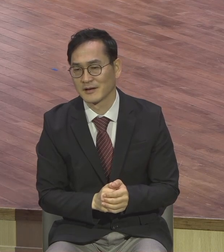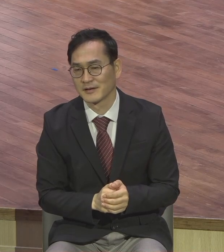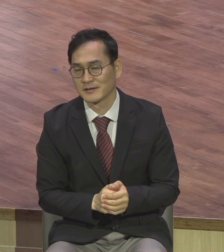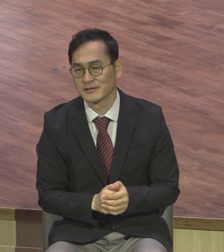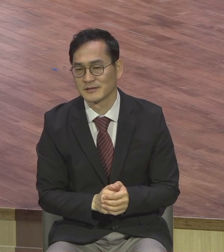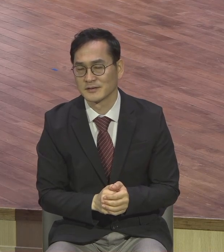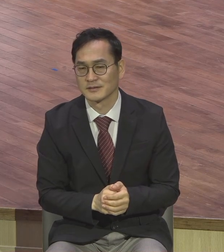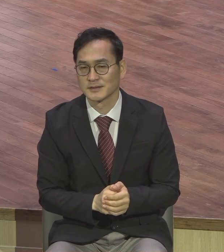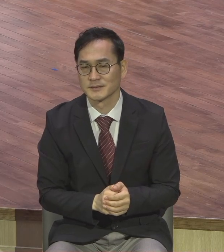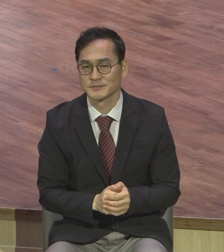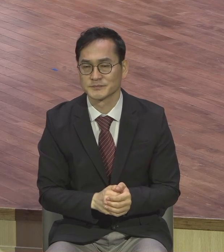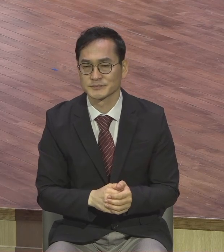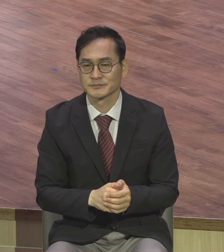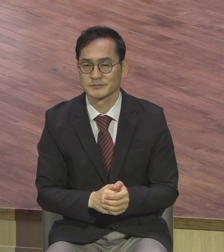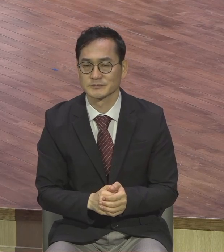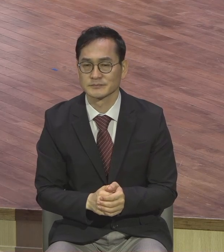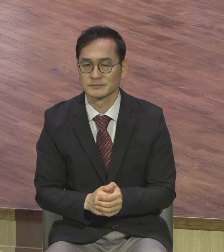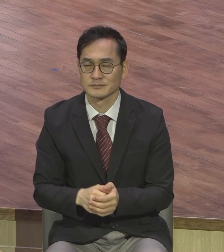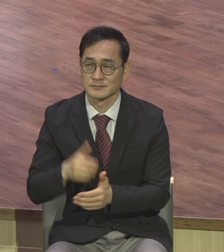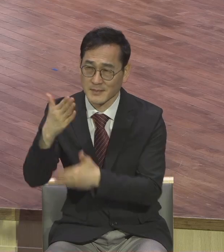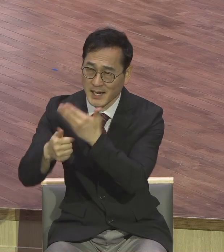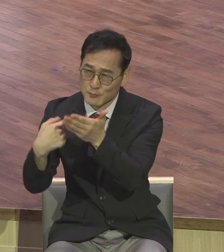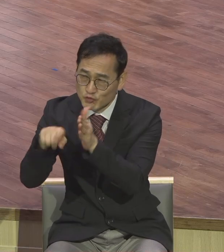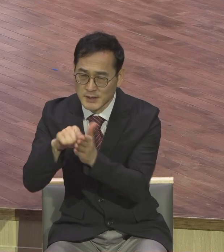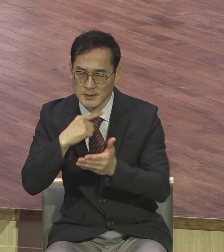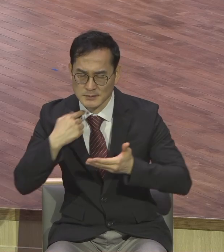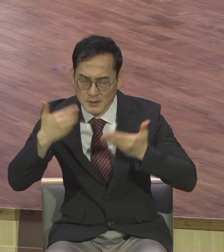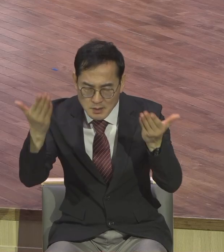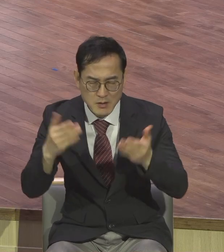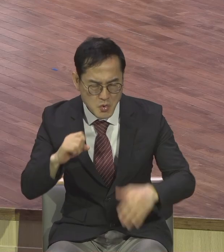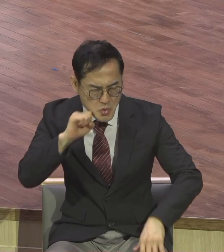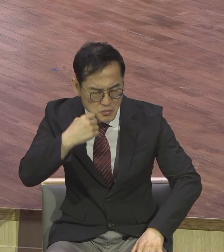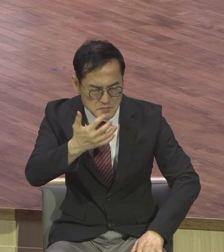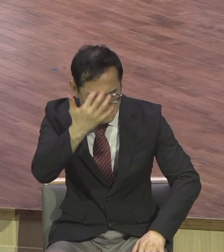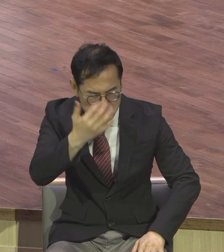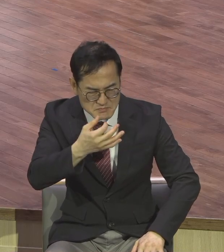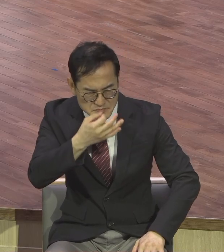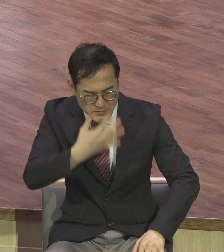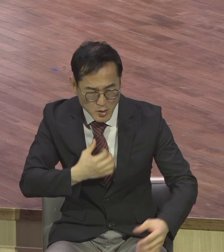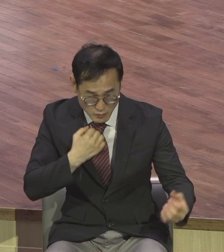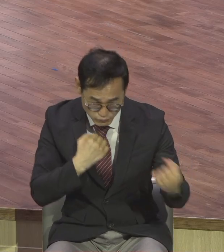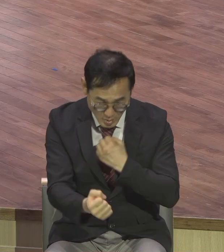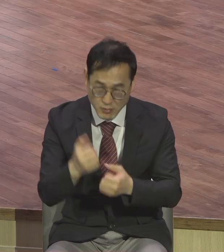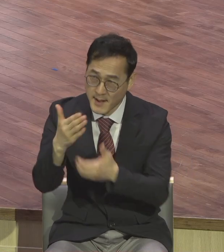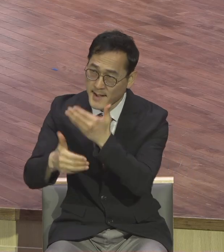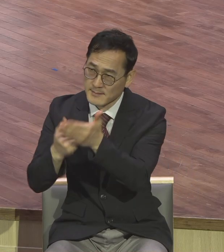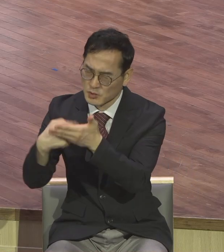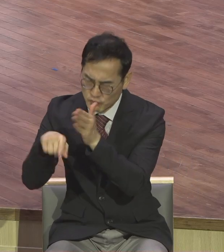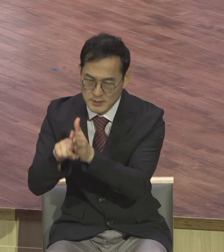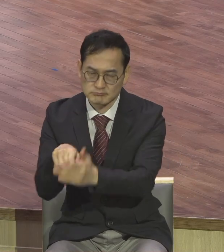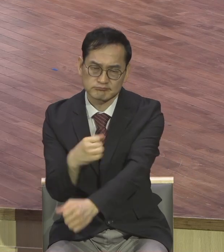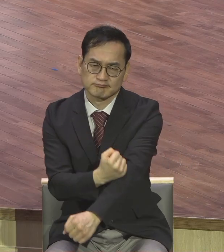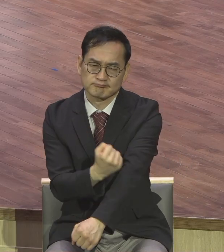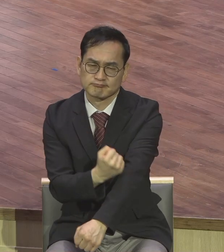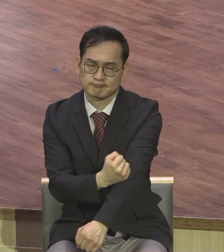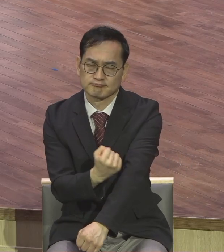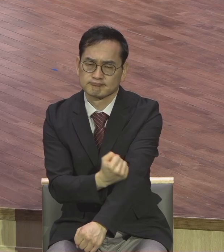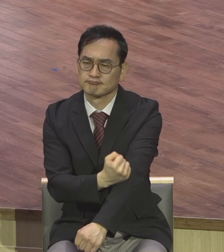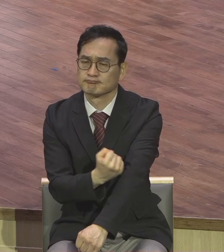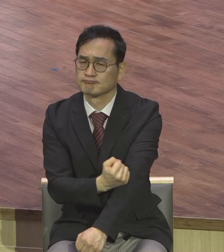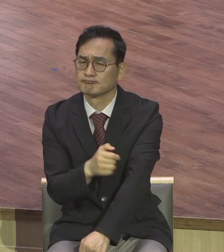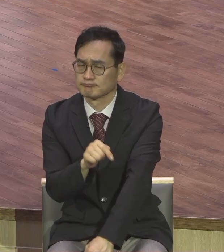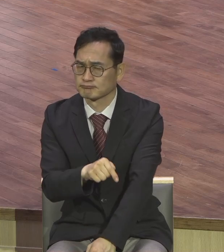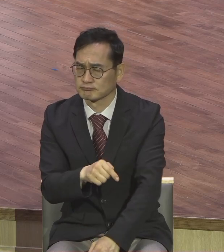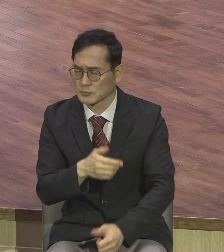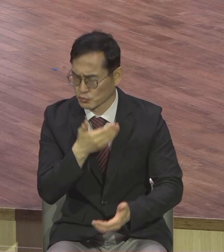얼마나 희생했냐, 얼마나 생명 걸었냐, 얼마나 그 당시 어려운데 그걸 헌신했냐, 그걸 보거든. 나와 돌아가는 거